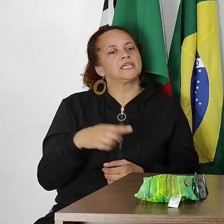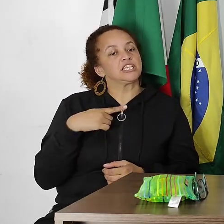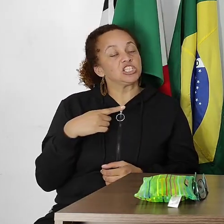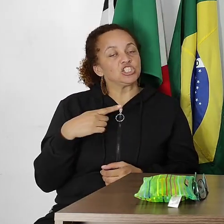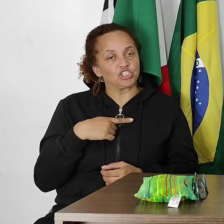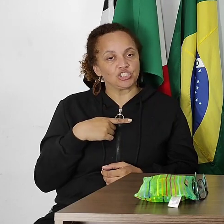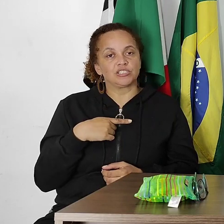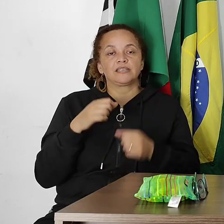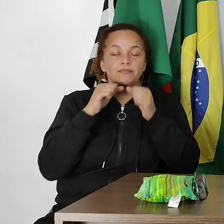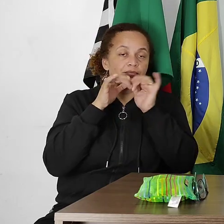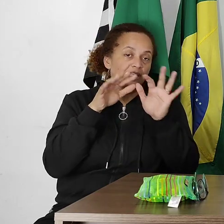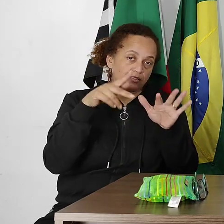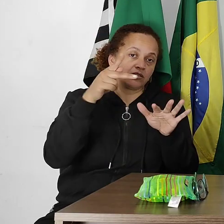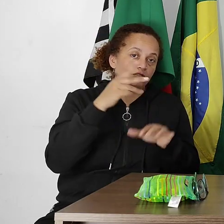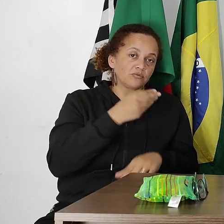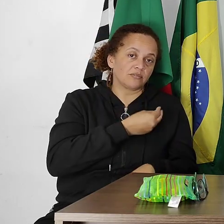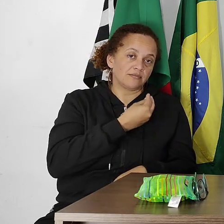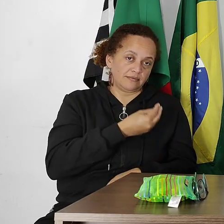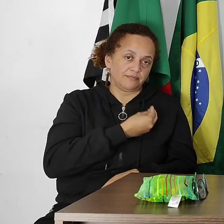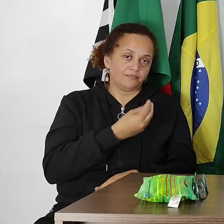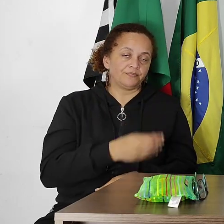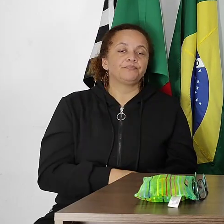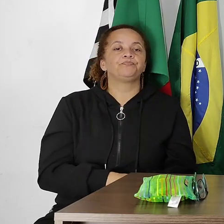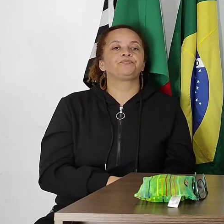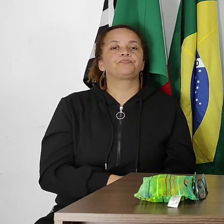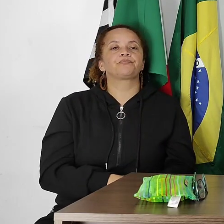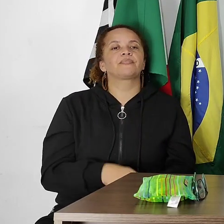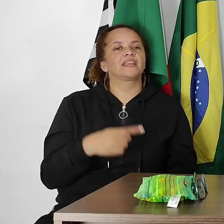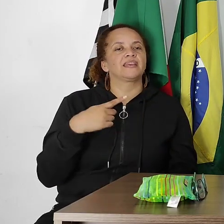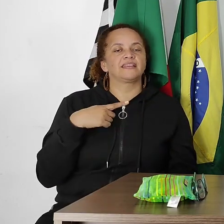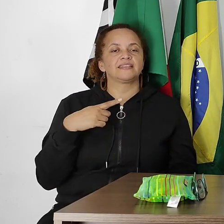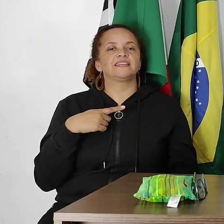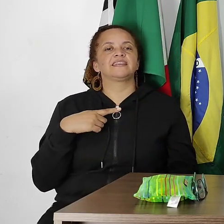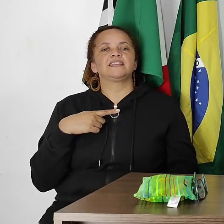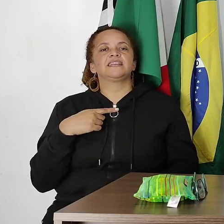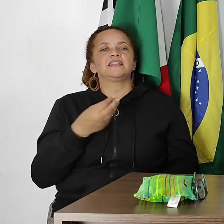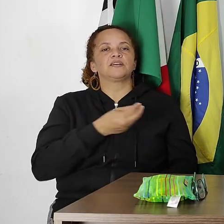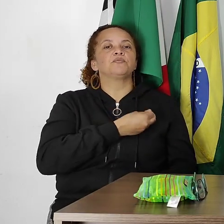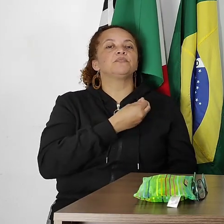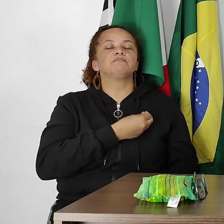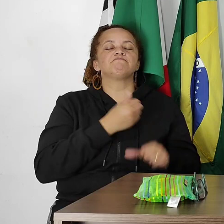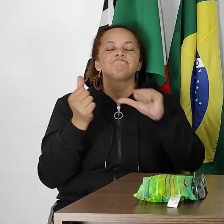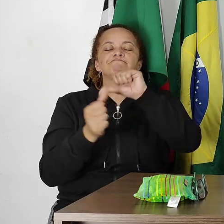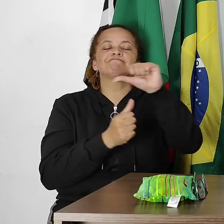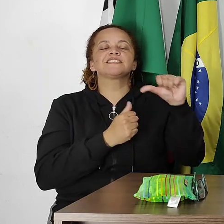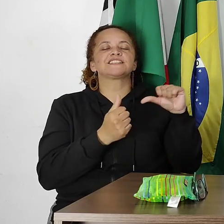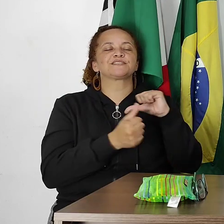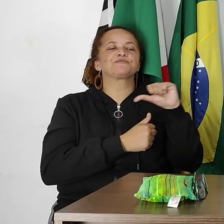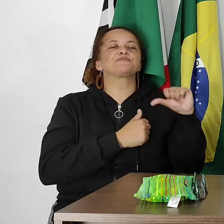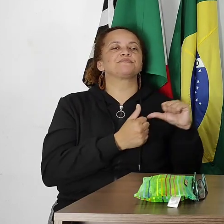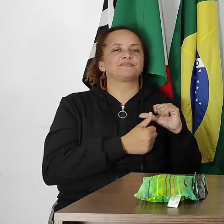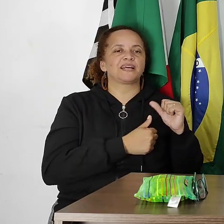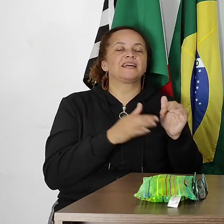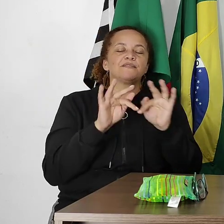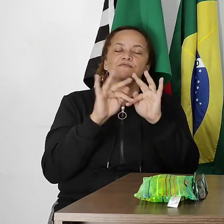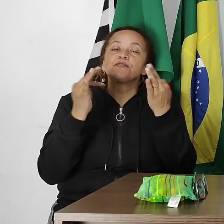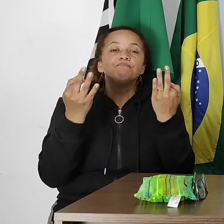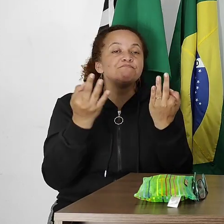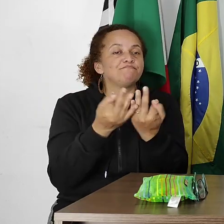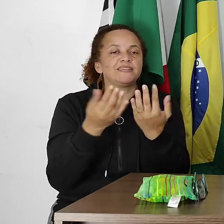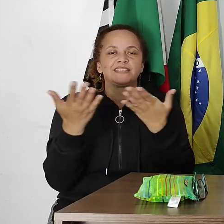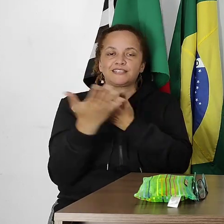pessoas profetizavam na minha vida que eu ia ser uma mulher que ia restaurar o meu lar, ia ser uma mulher que